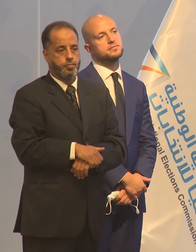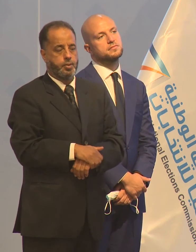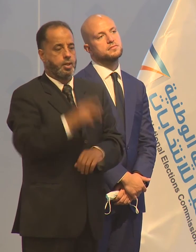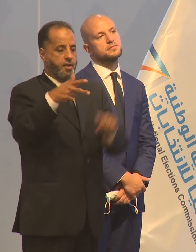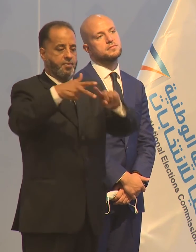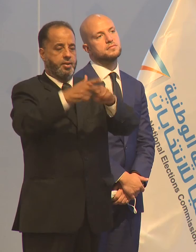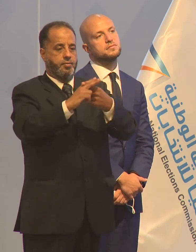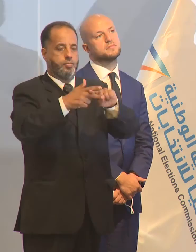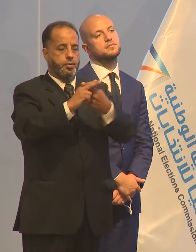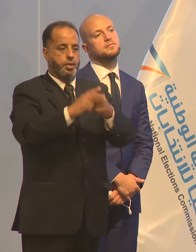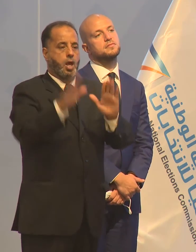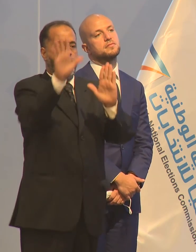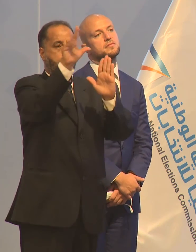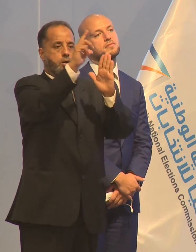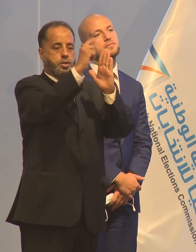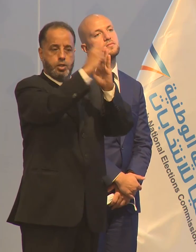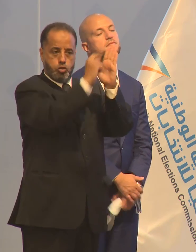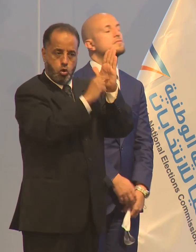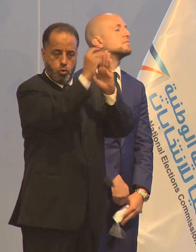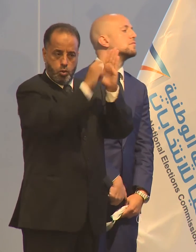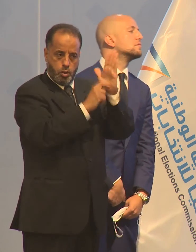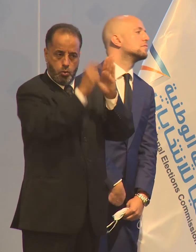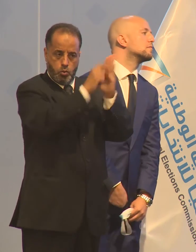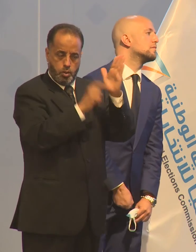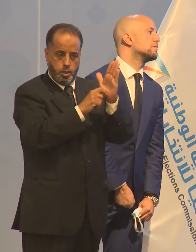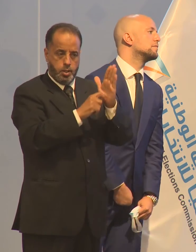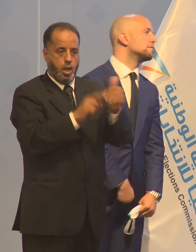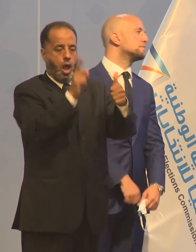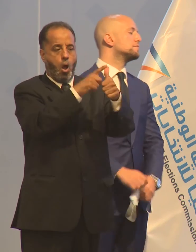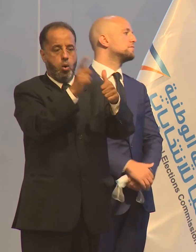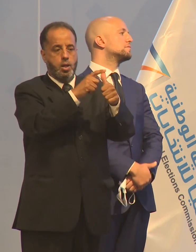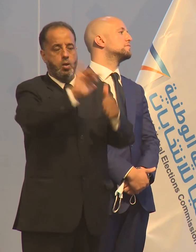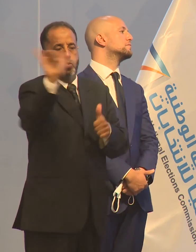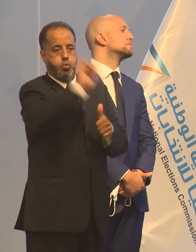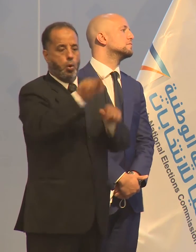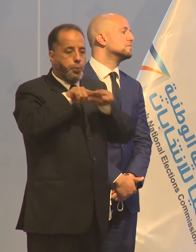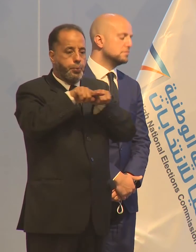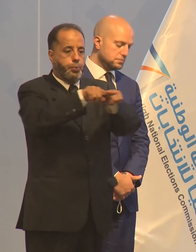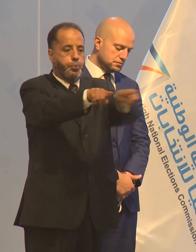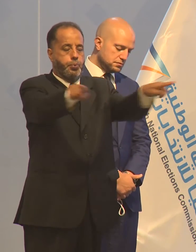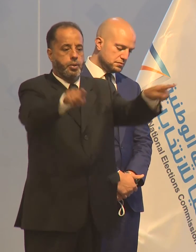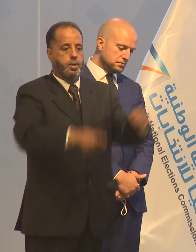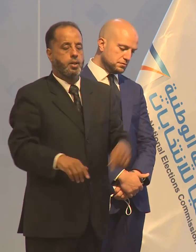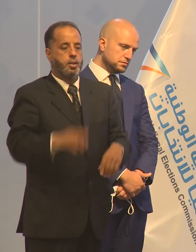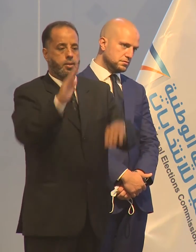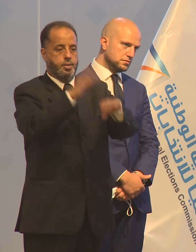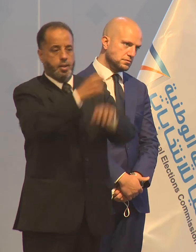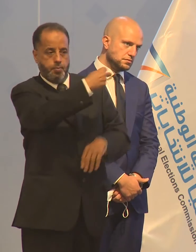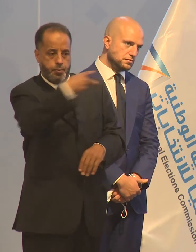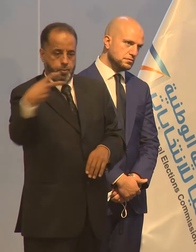بالأمور الفنية. القاعدة الدستورية تضع المحاور والخطوط الرئيسية التي يجب أو بناء عليه